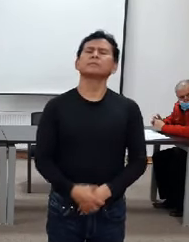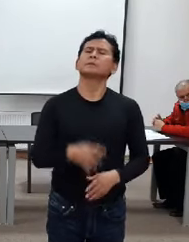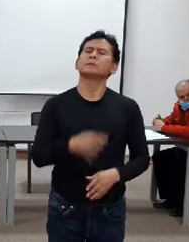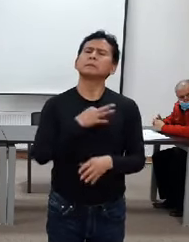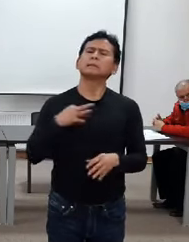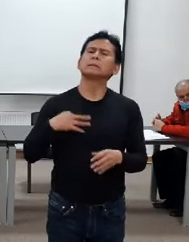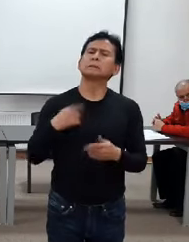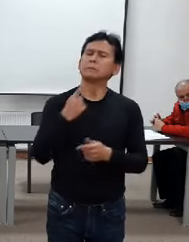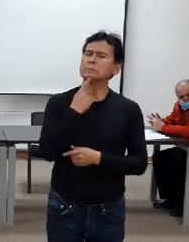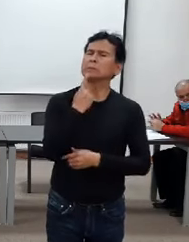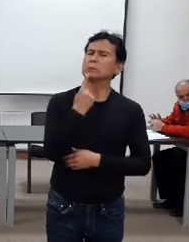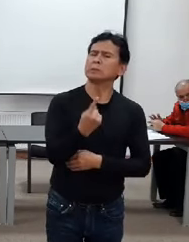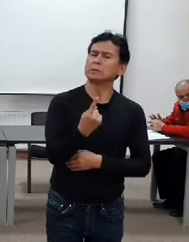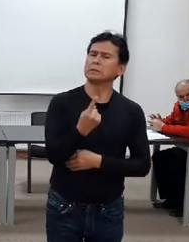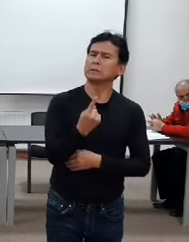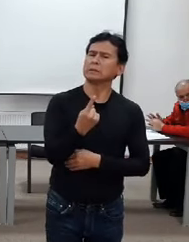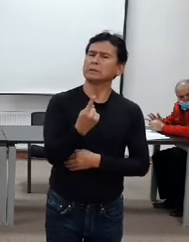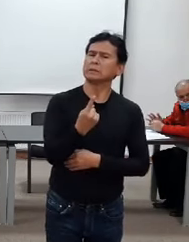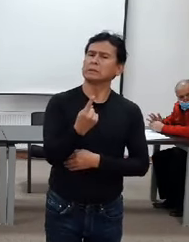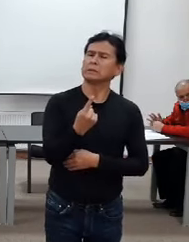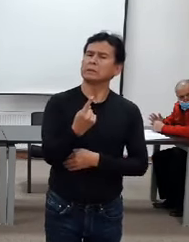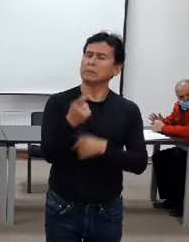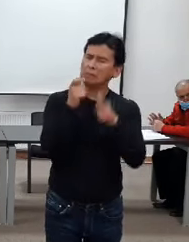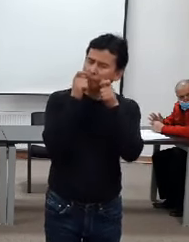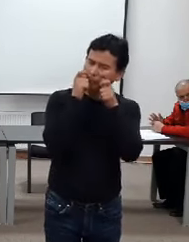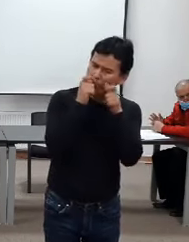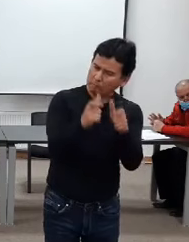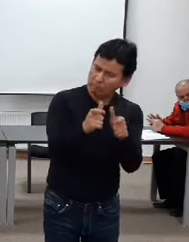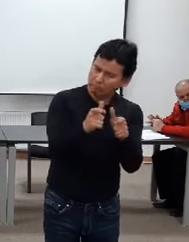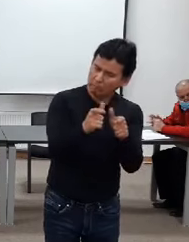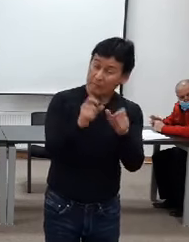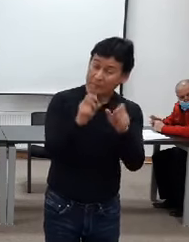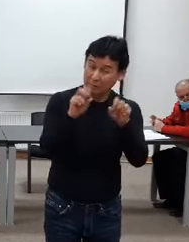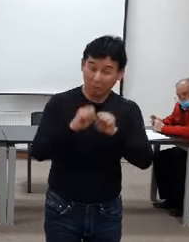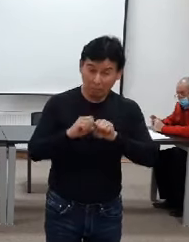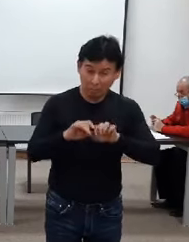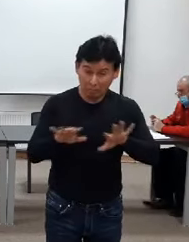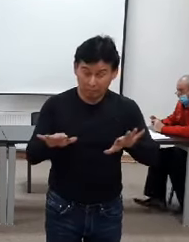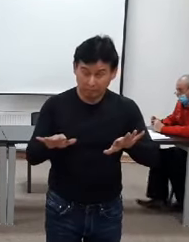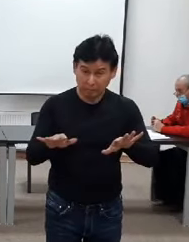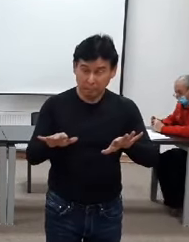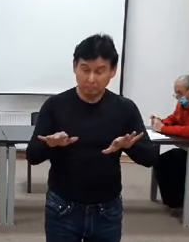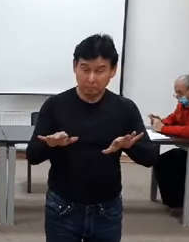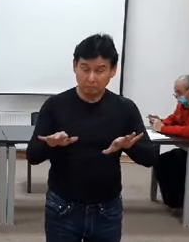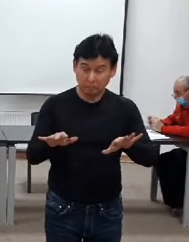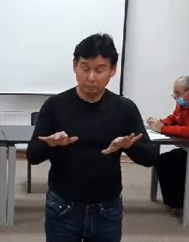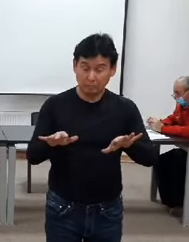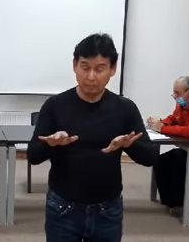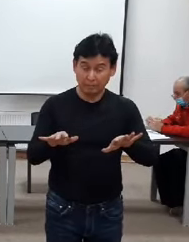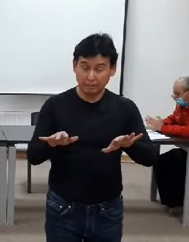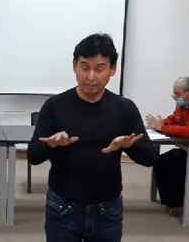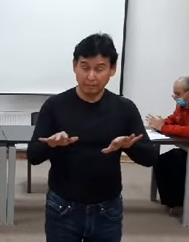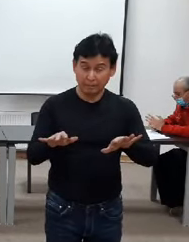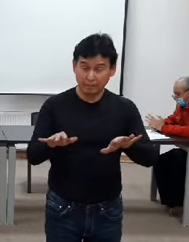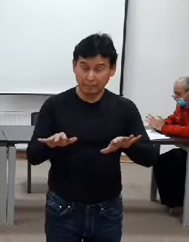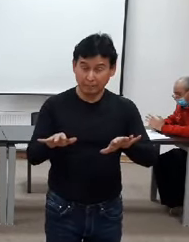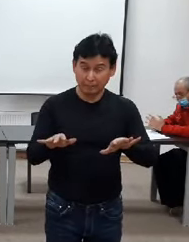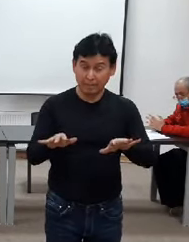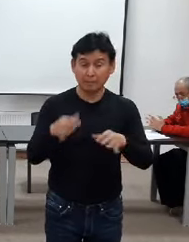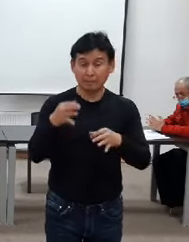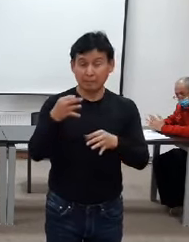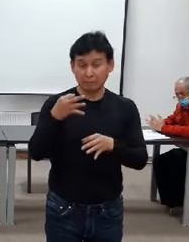saber si en esa vigilancia epidemiológica que usted señala se encuentra la